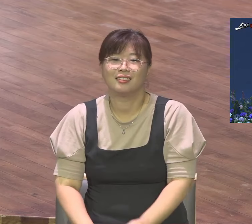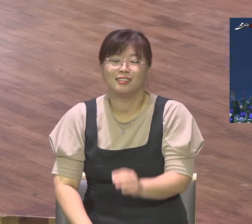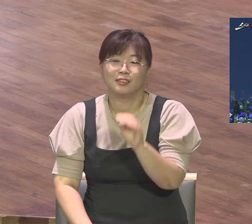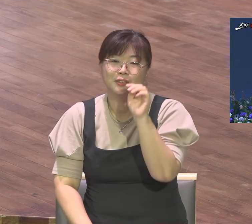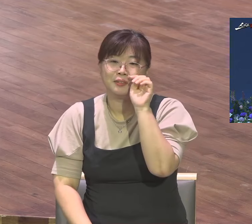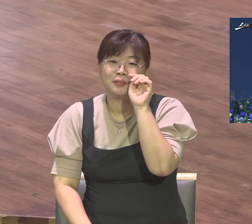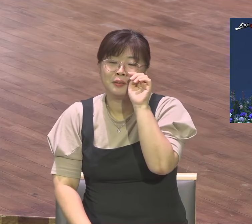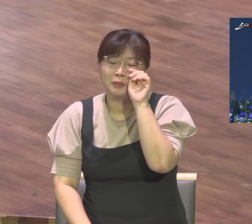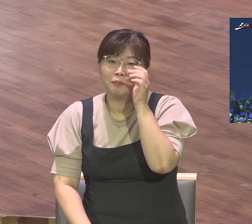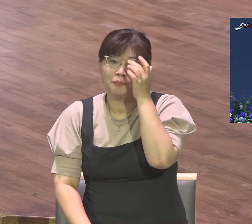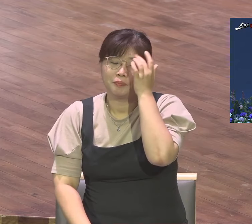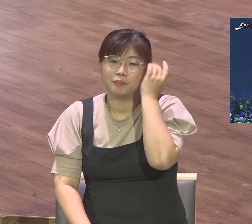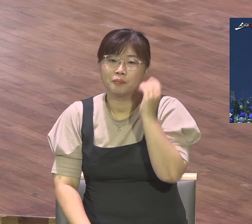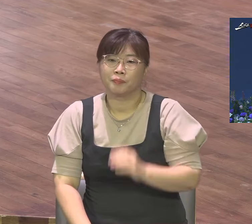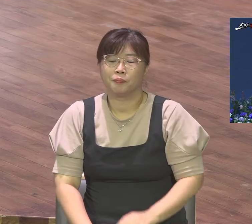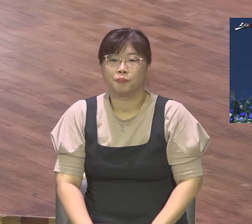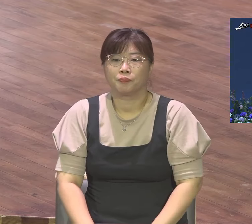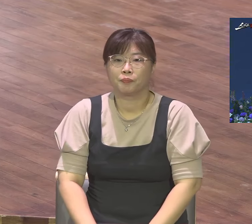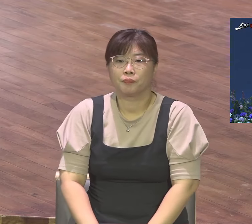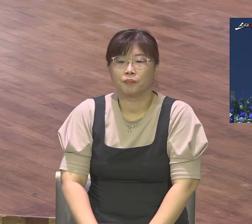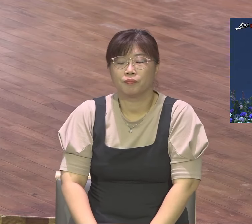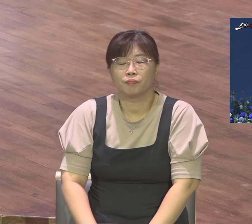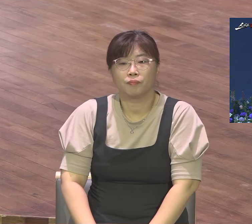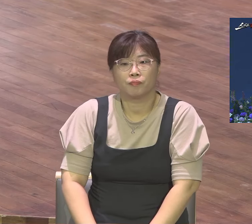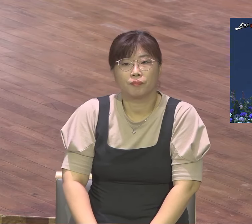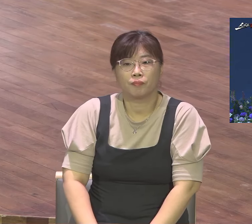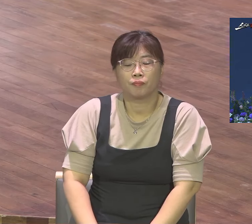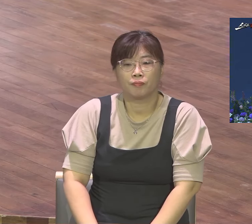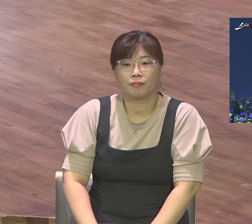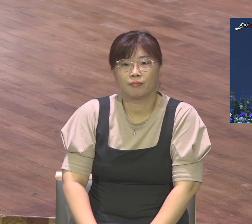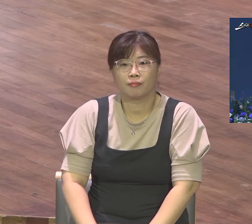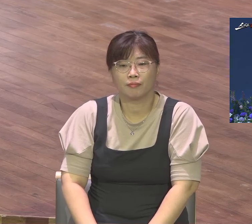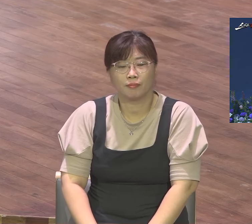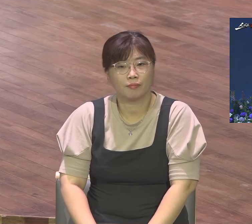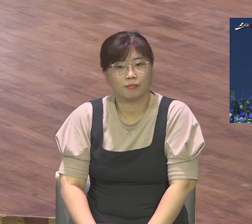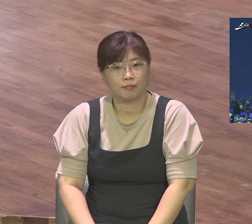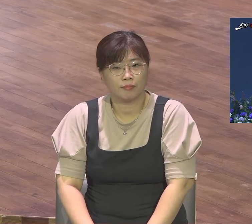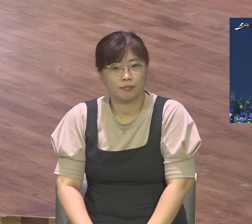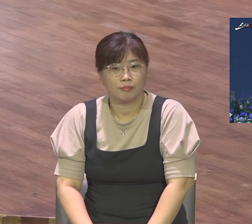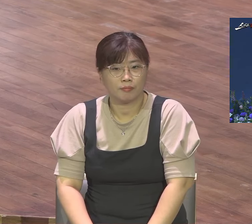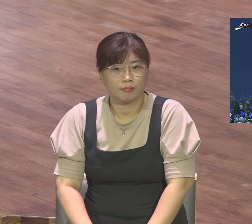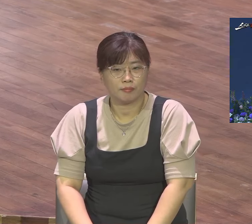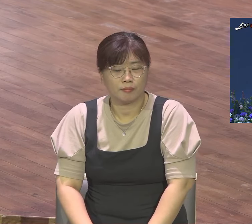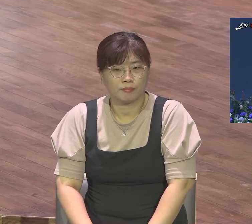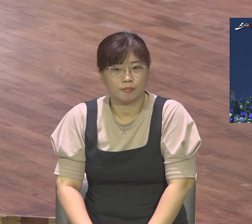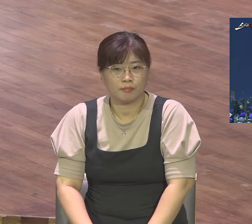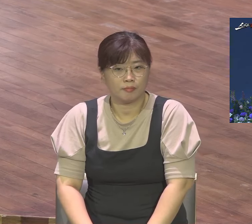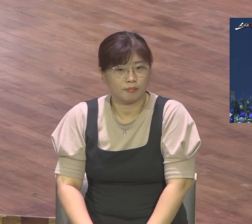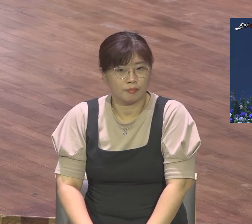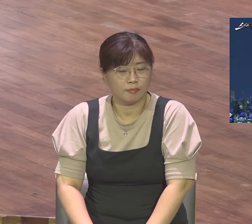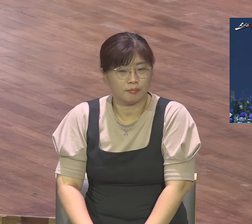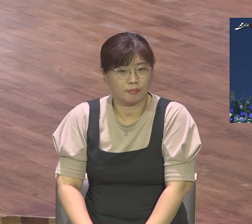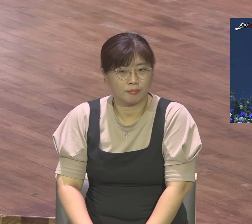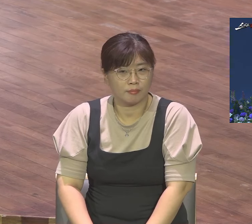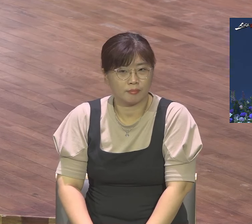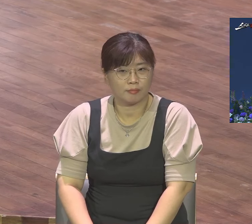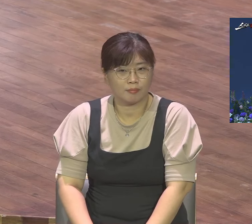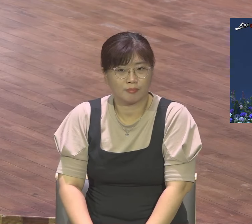성도님들은 신앙생활을 가장 행복하게 생명력 넘치게